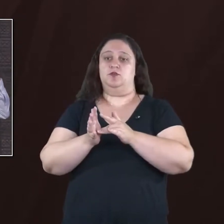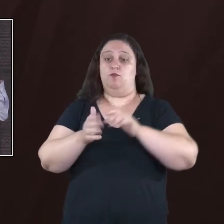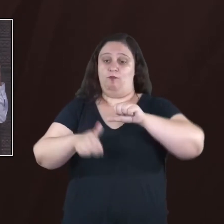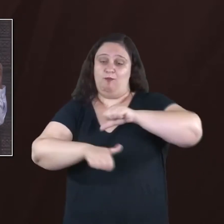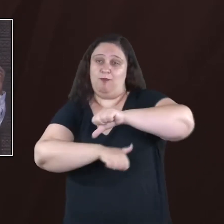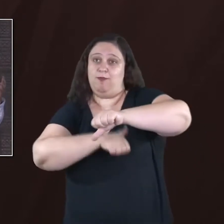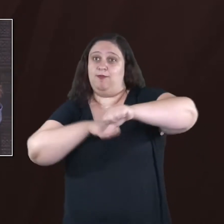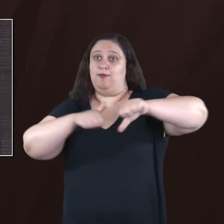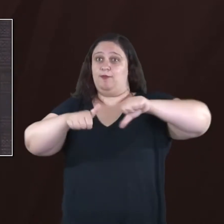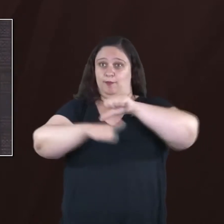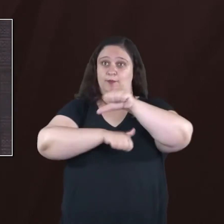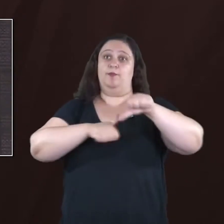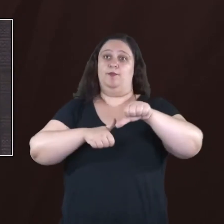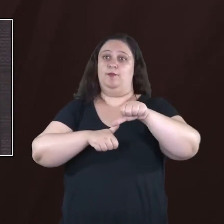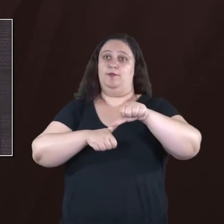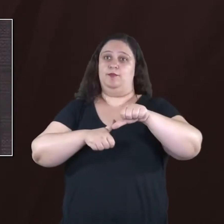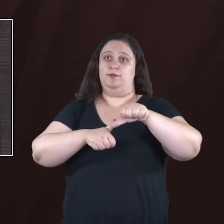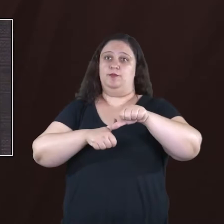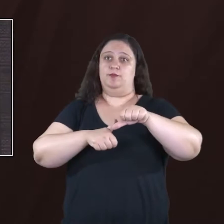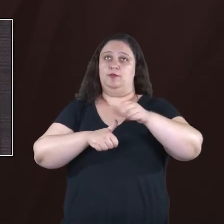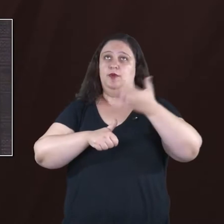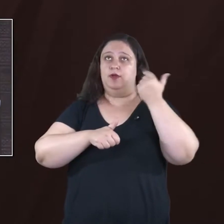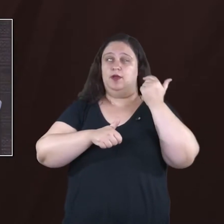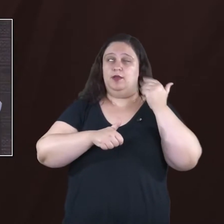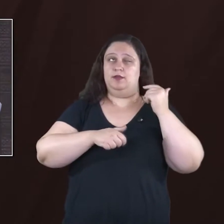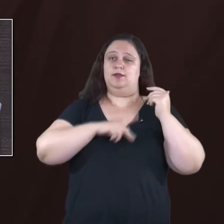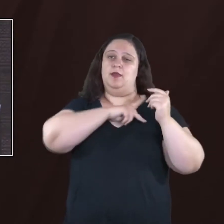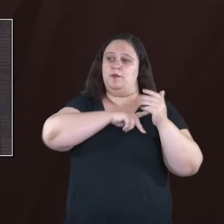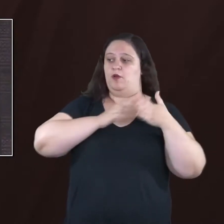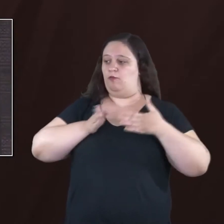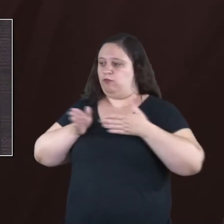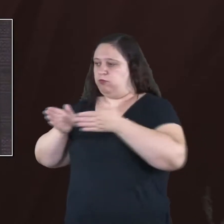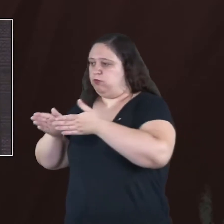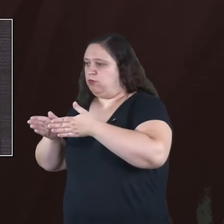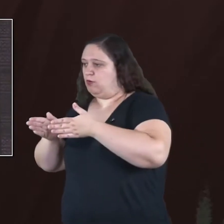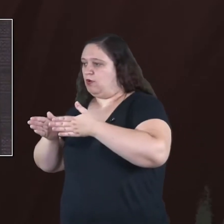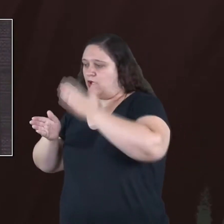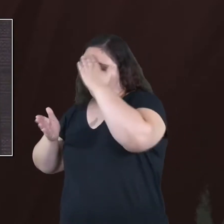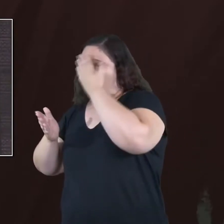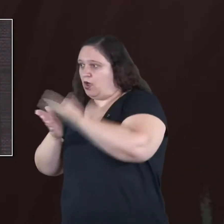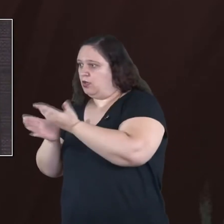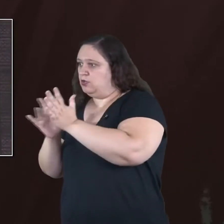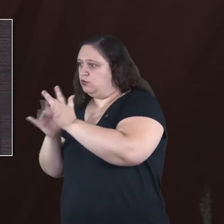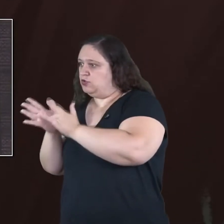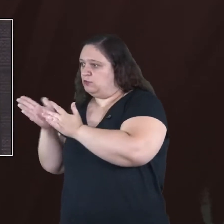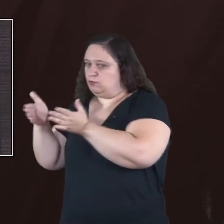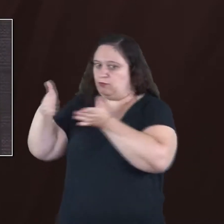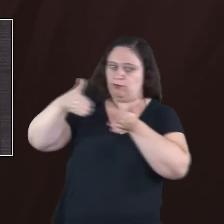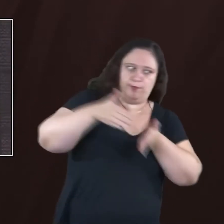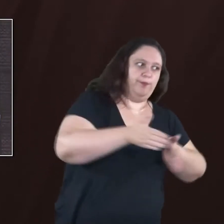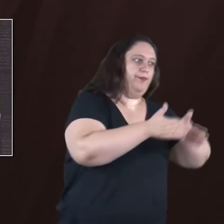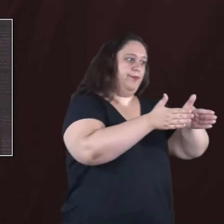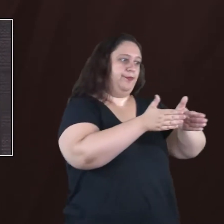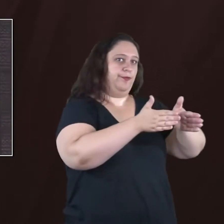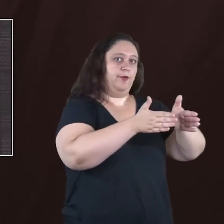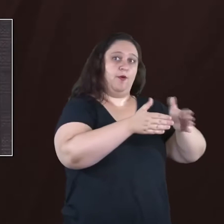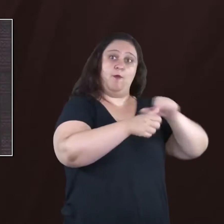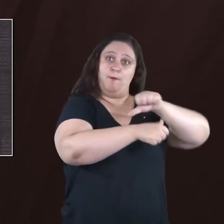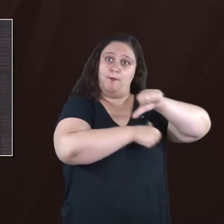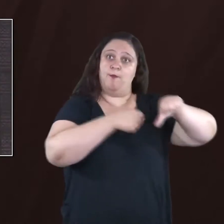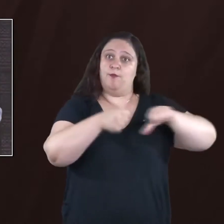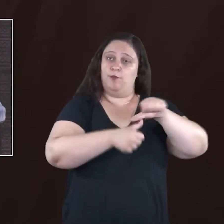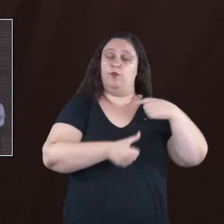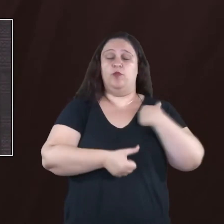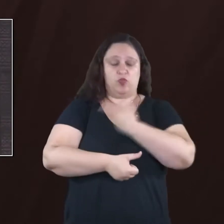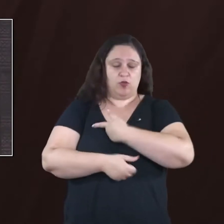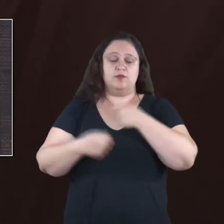volta de 180 graus. A partir de então a sua vida nunca mais foi a mesma, e nós também precisamos ter